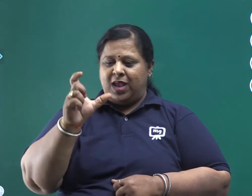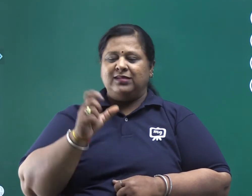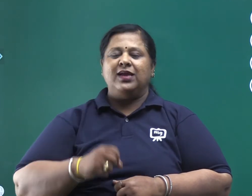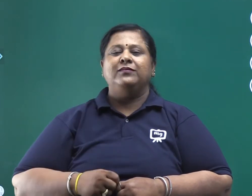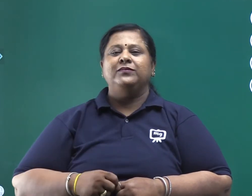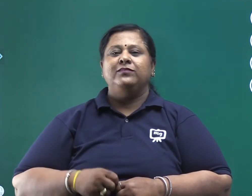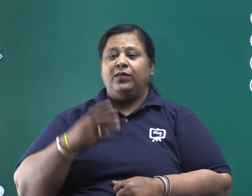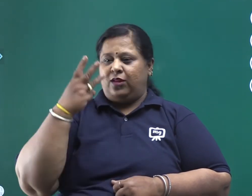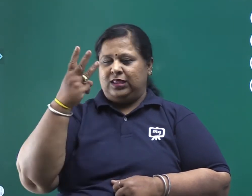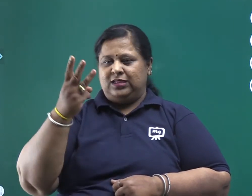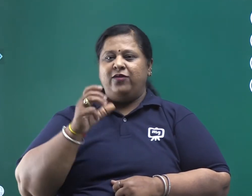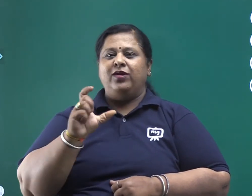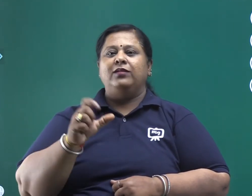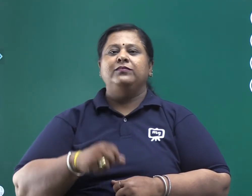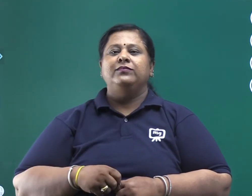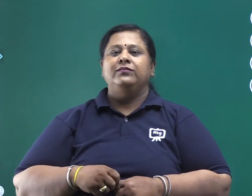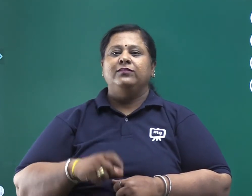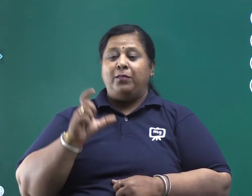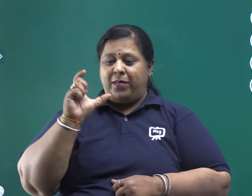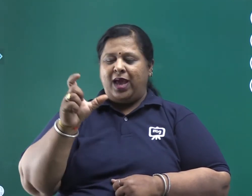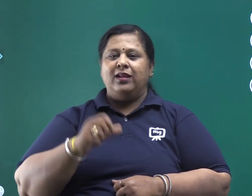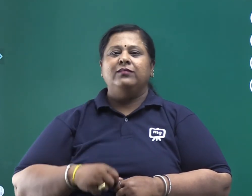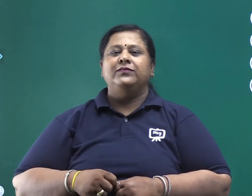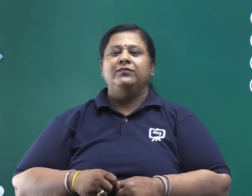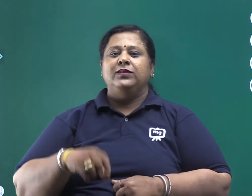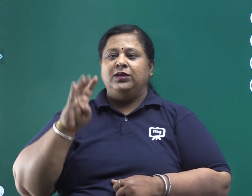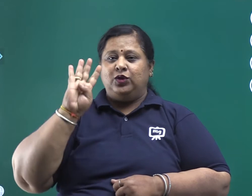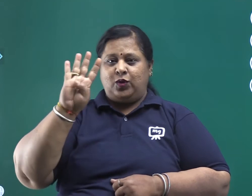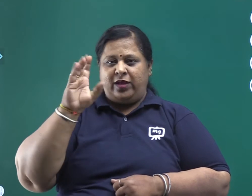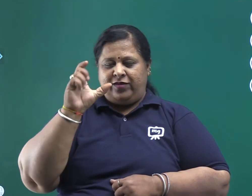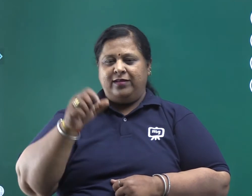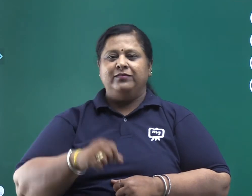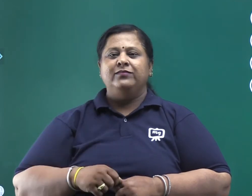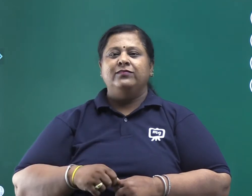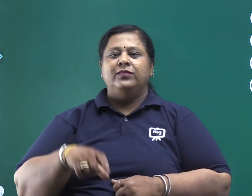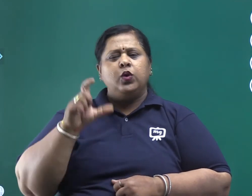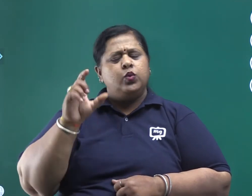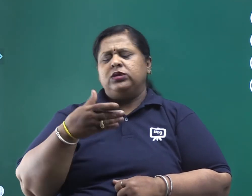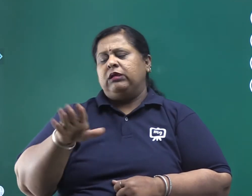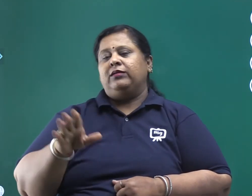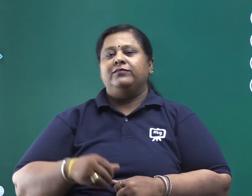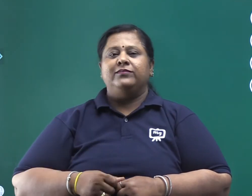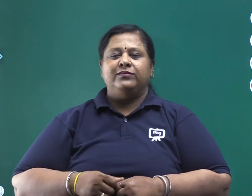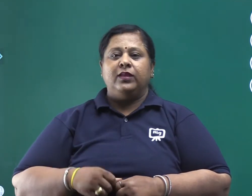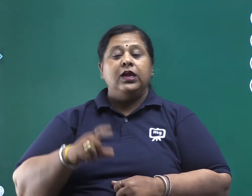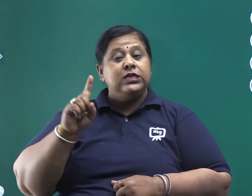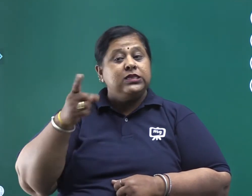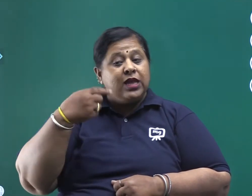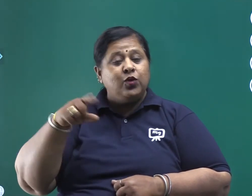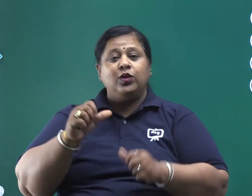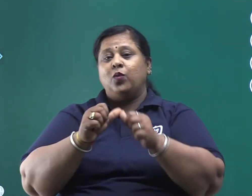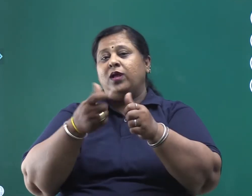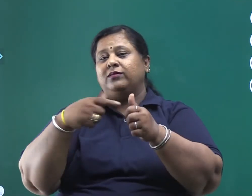पैसे, तीसरा विकल्प पेन या चौथा विकल्प कुछ नहीं। सही उत्तर